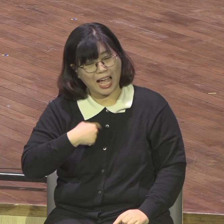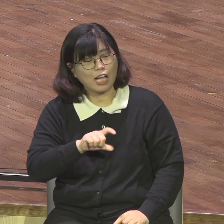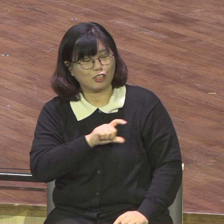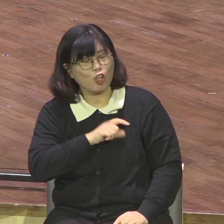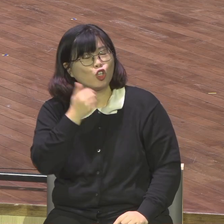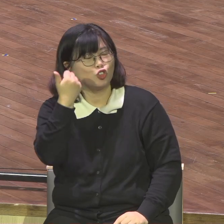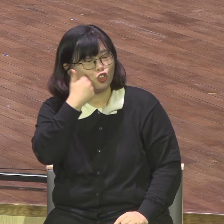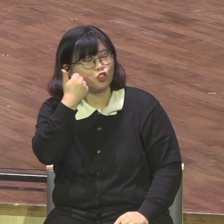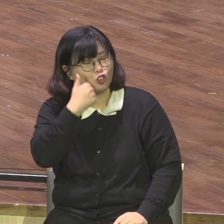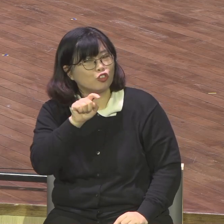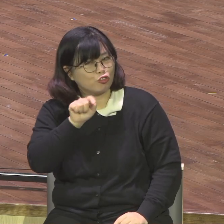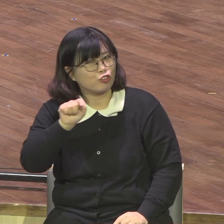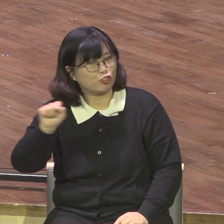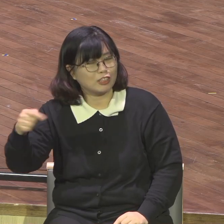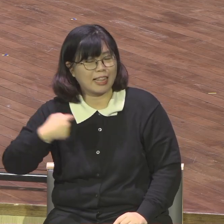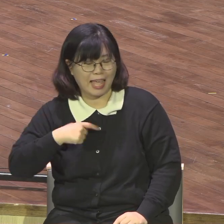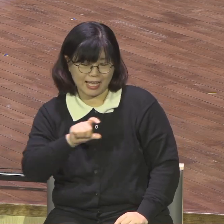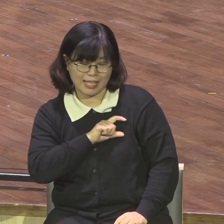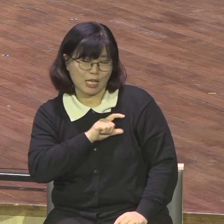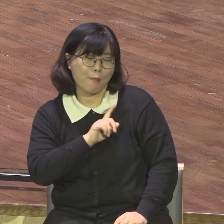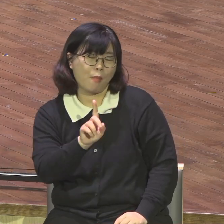문수아예요. 얘는 김아담이에요.